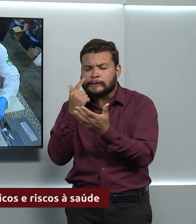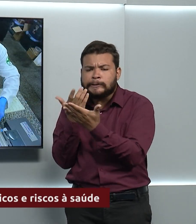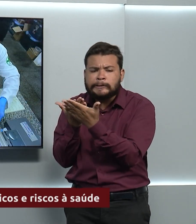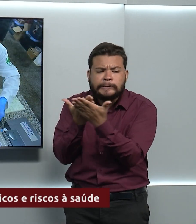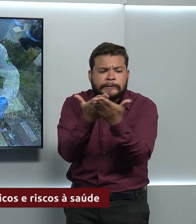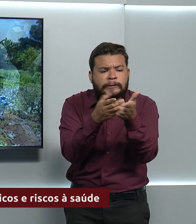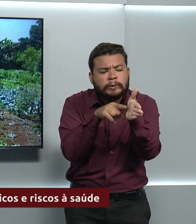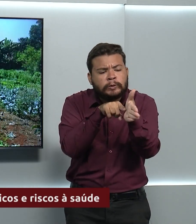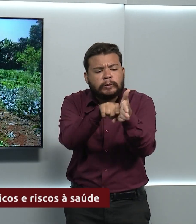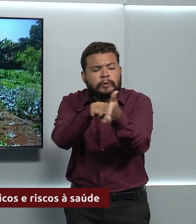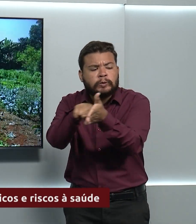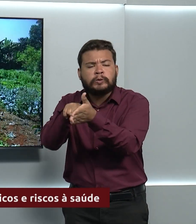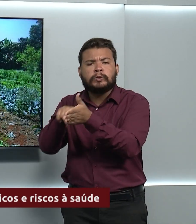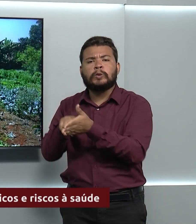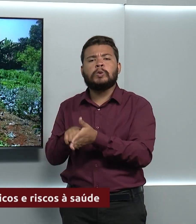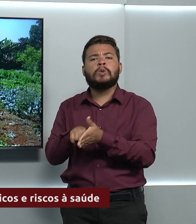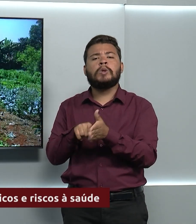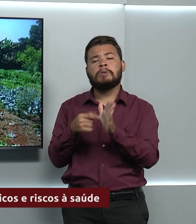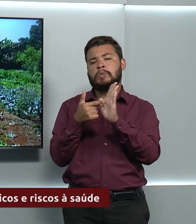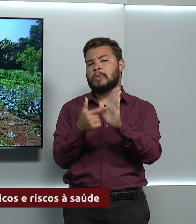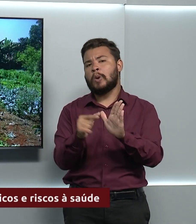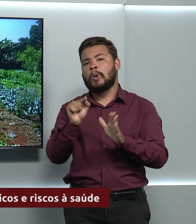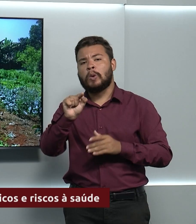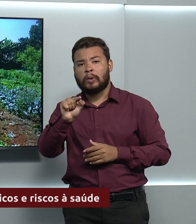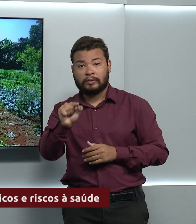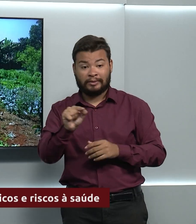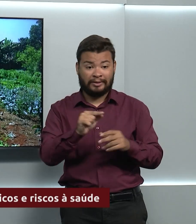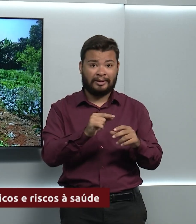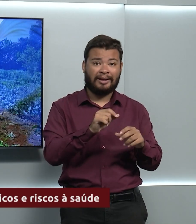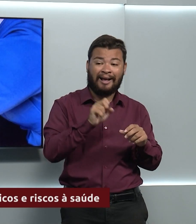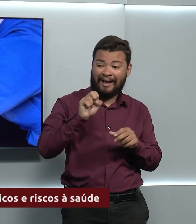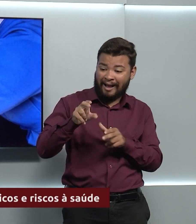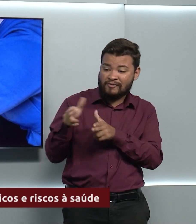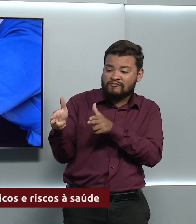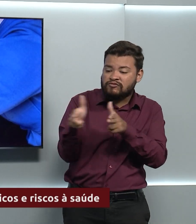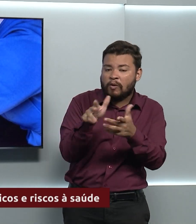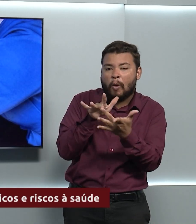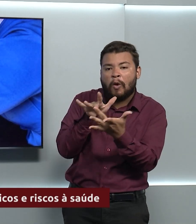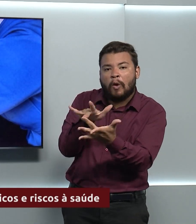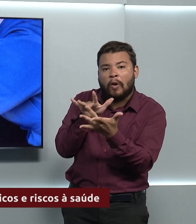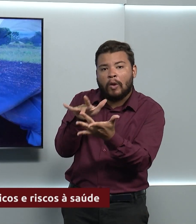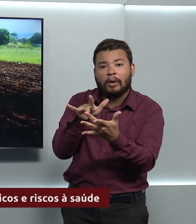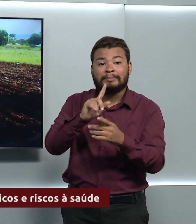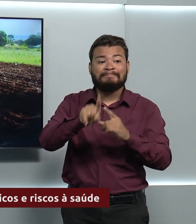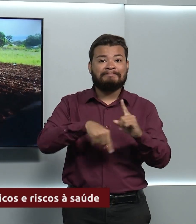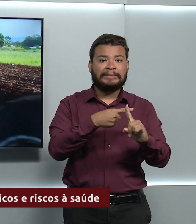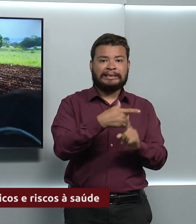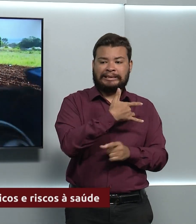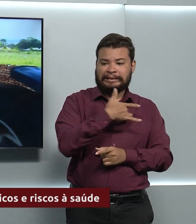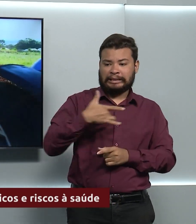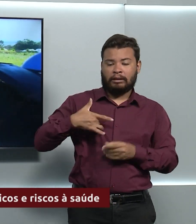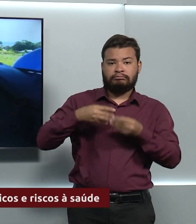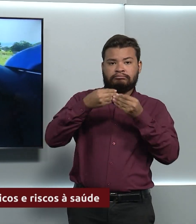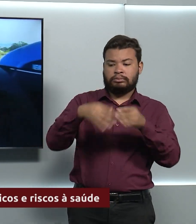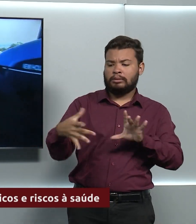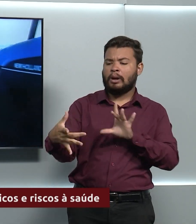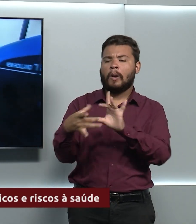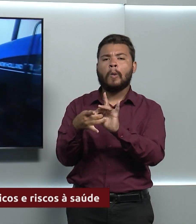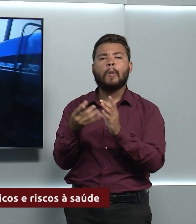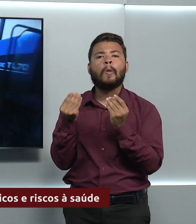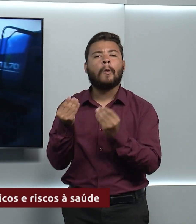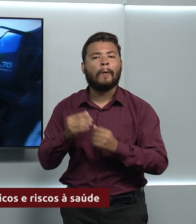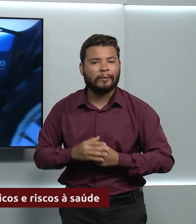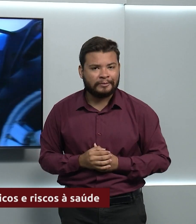entender melhor a relação entre a exposição a agrotóxicos e os riscos à saúde. Para isso, o